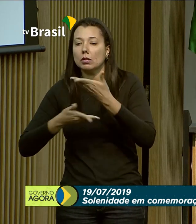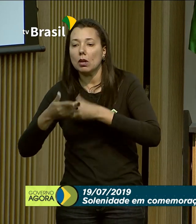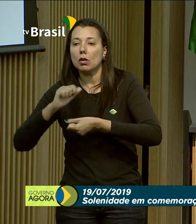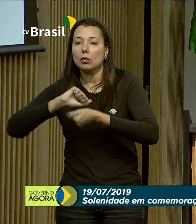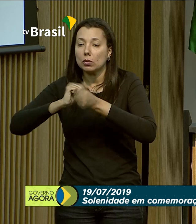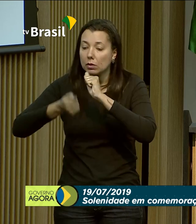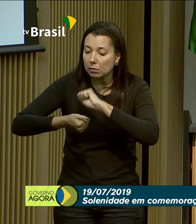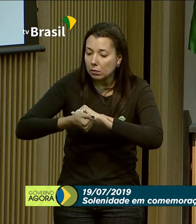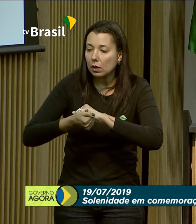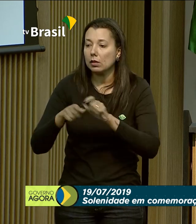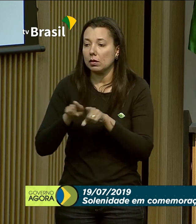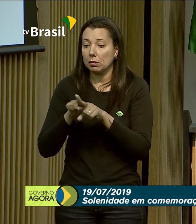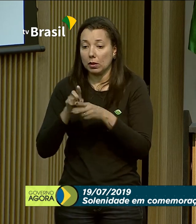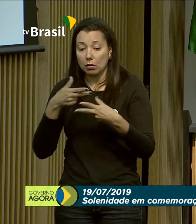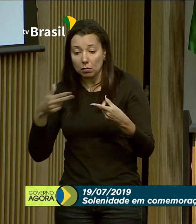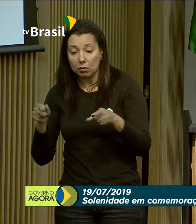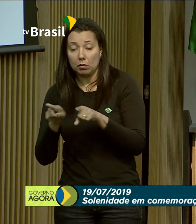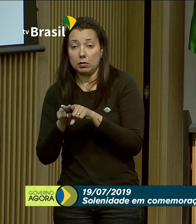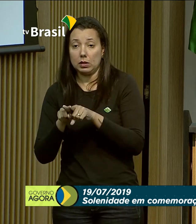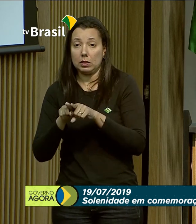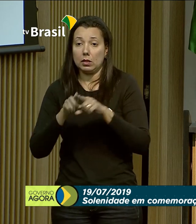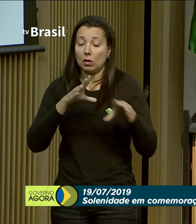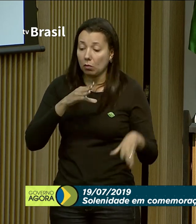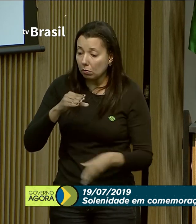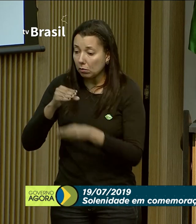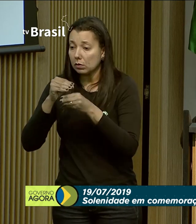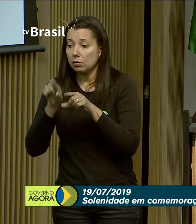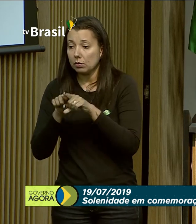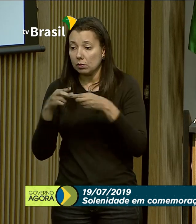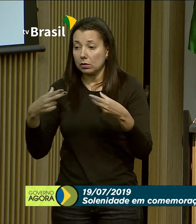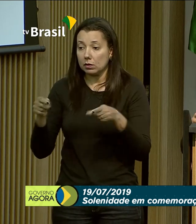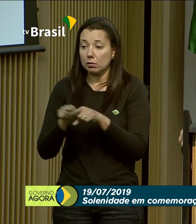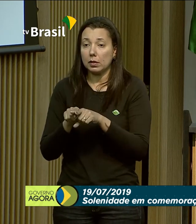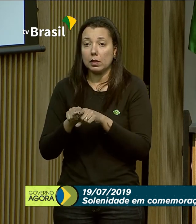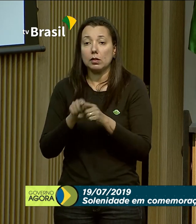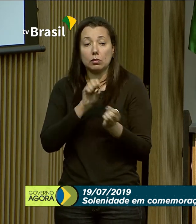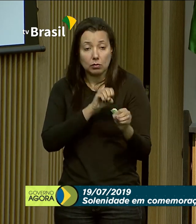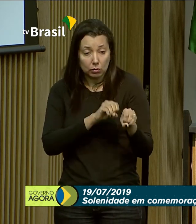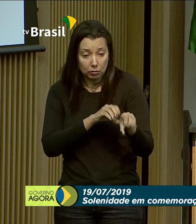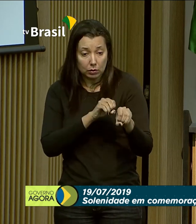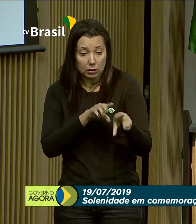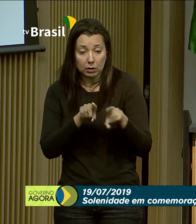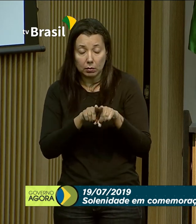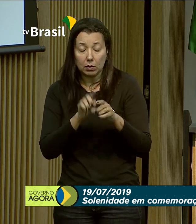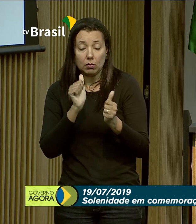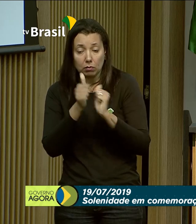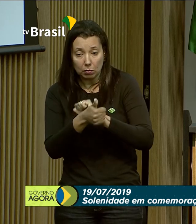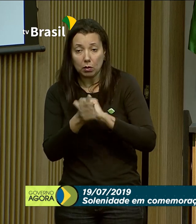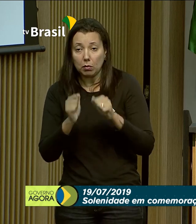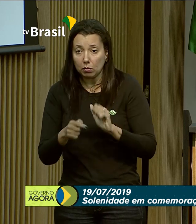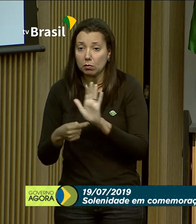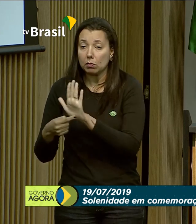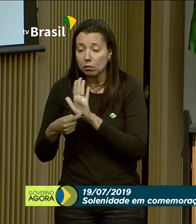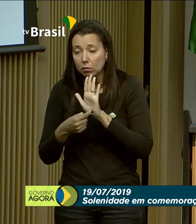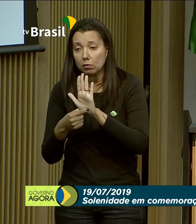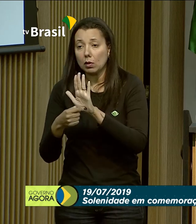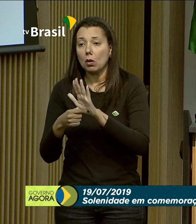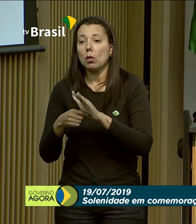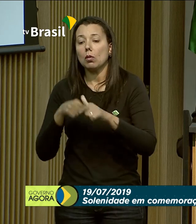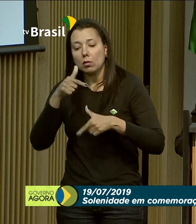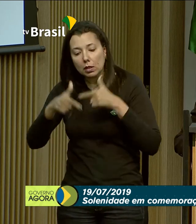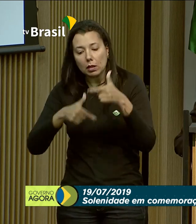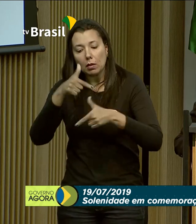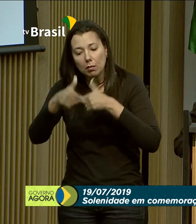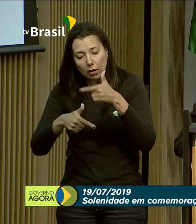preservação do meio ambiente e também incorporação de mecanismos educacionais que o futebol pode trazer, como o trabalho